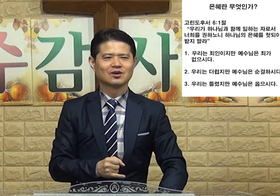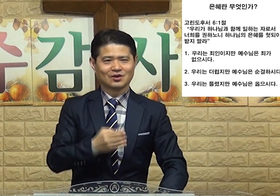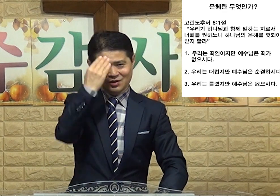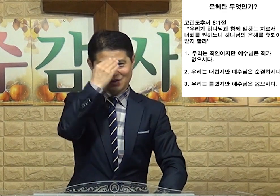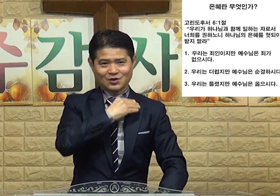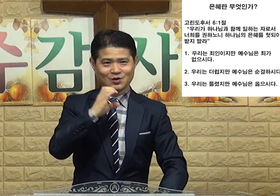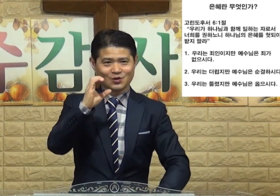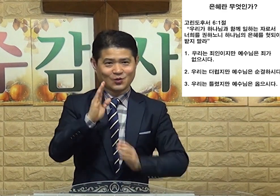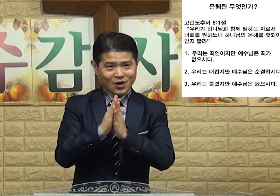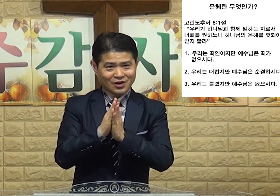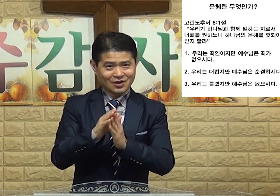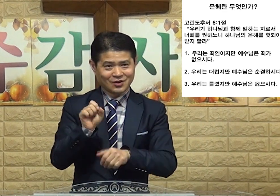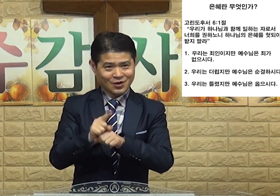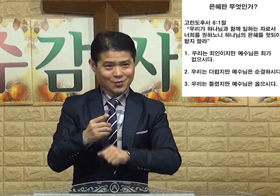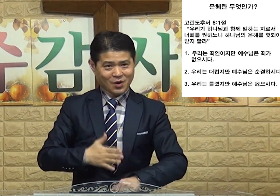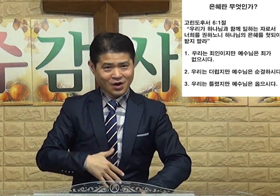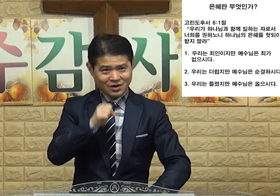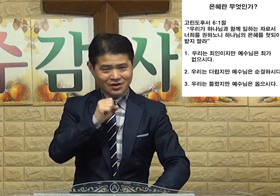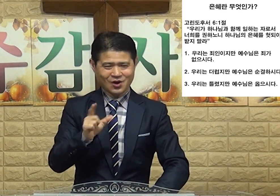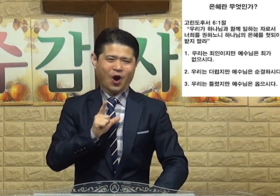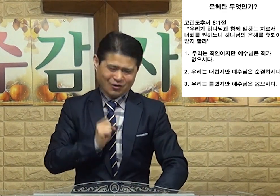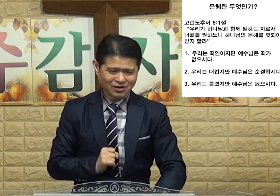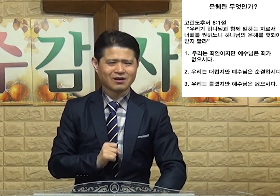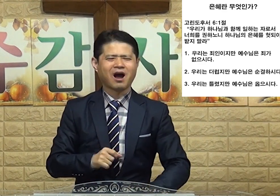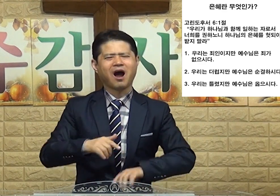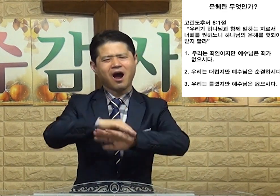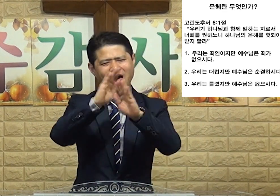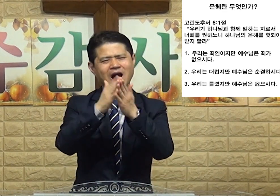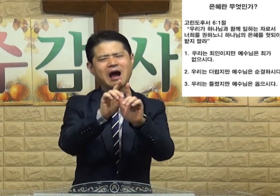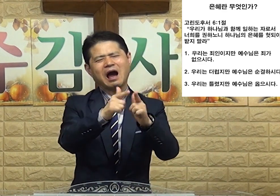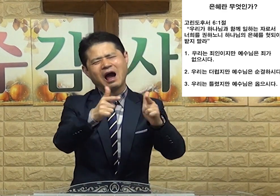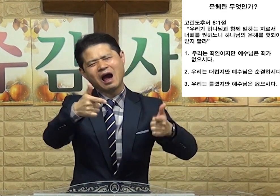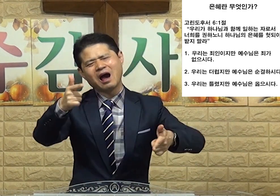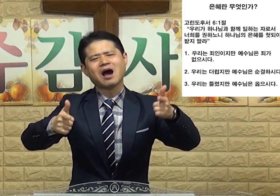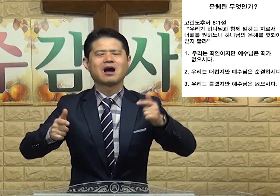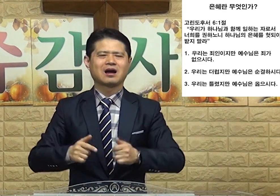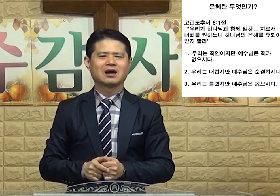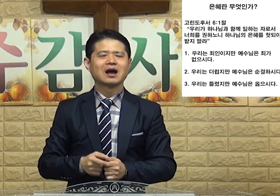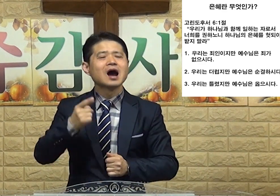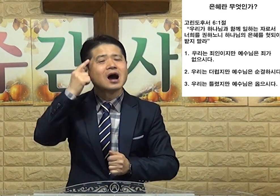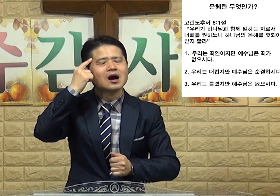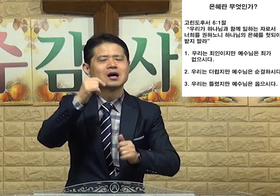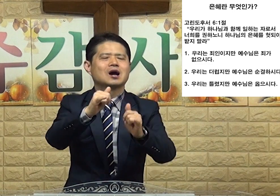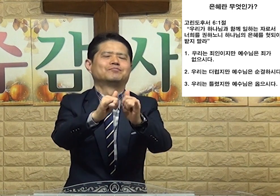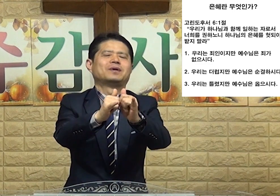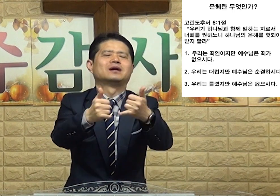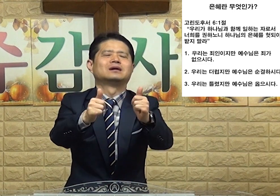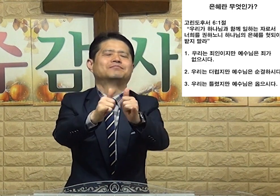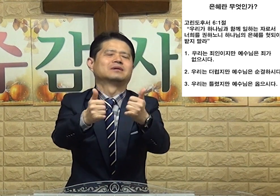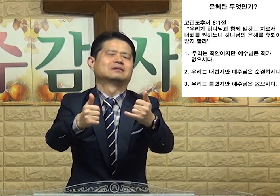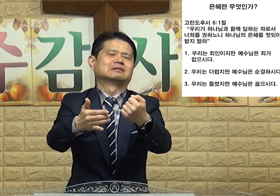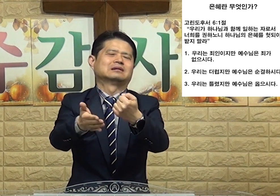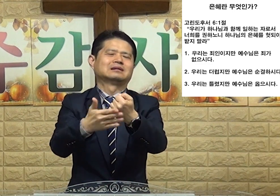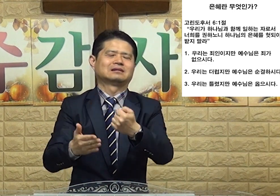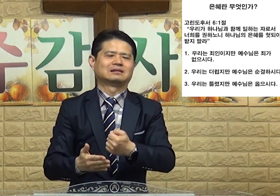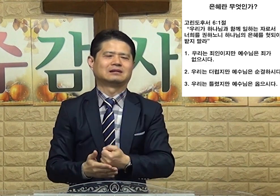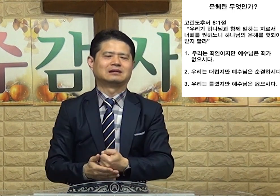목사뿐만이 아니라 카톨릭이든 다 자기들만의 각각의 이기심이 있습니다. 인간이기